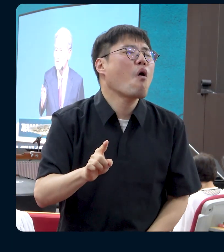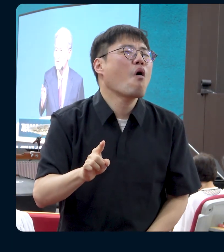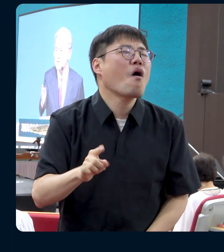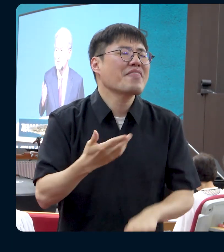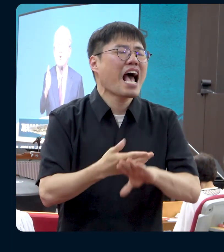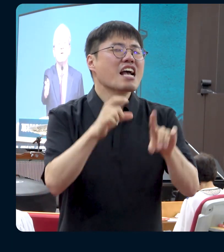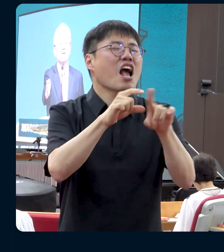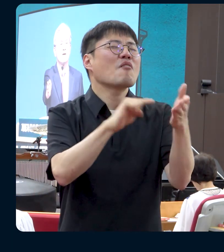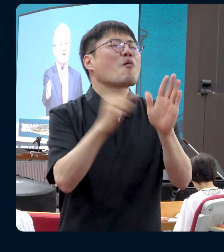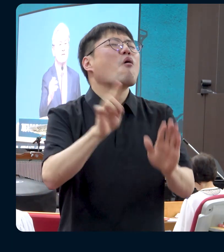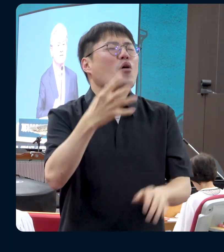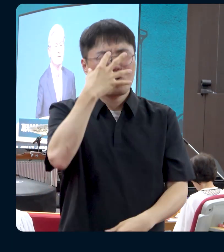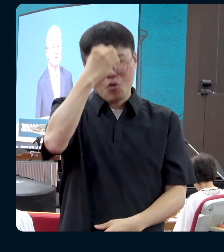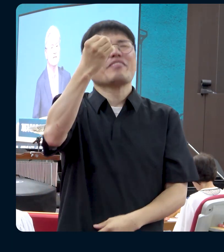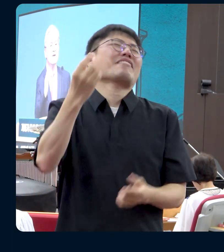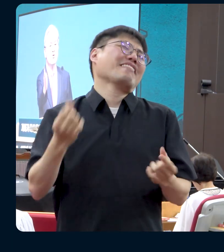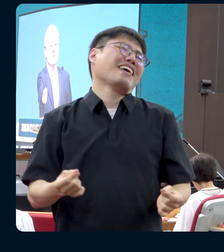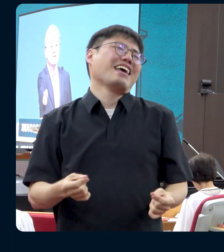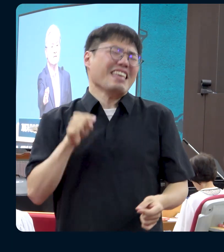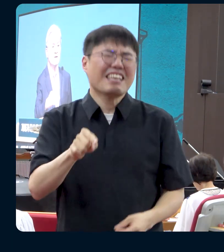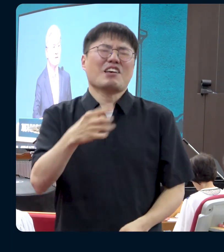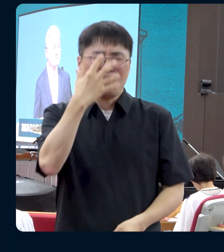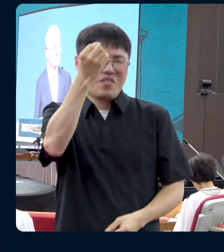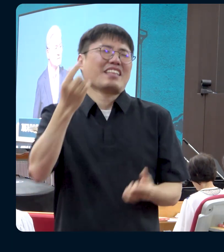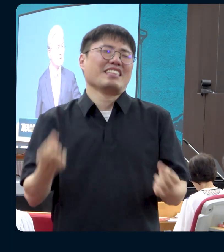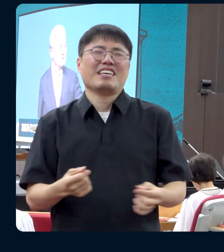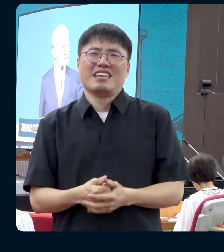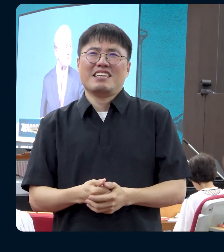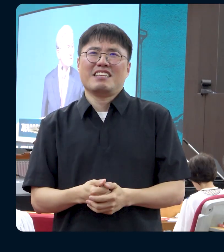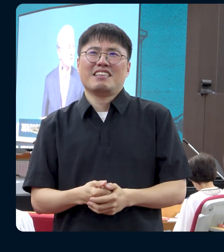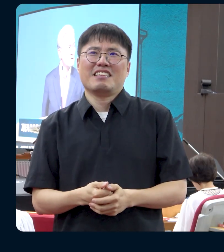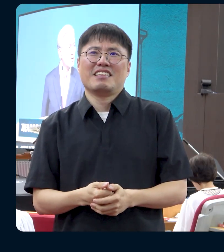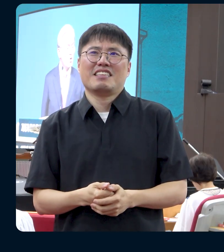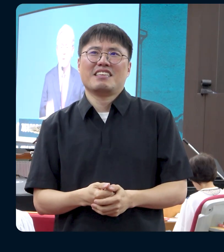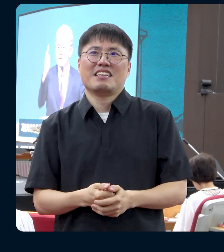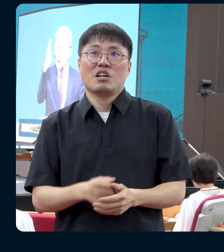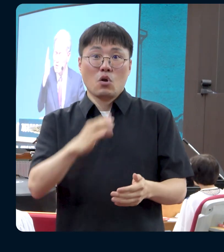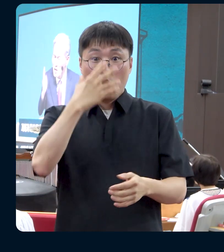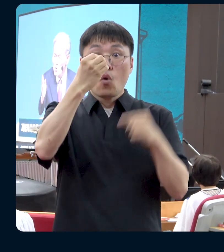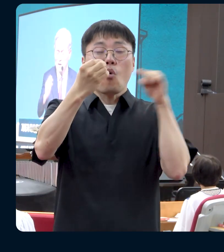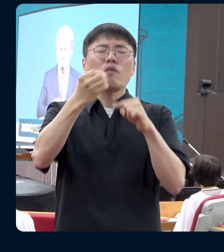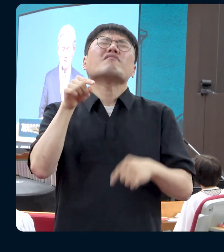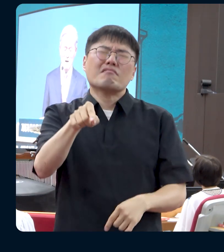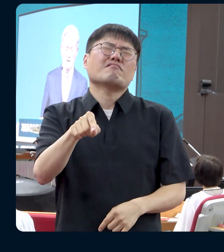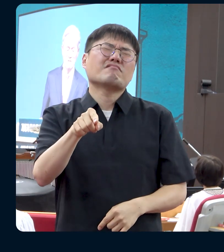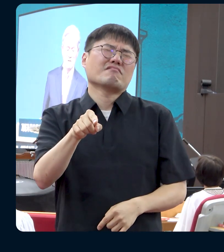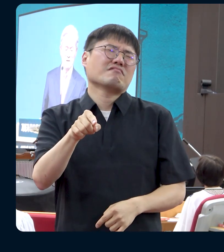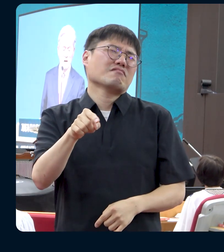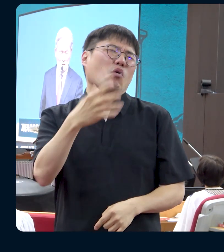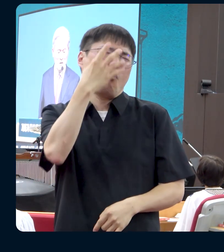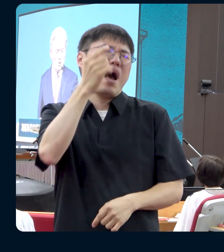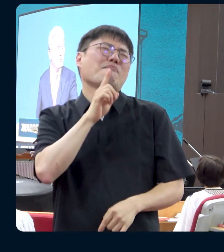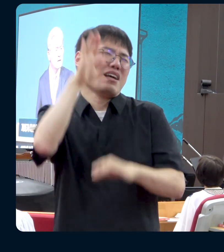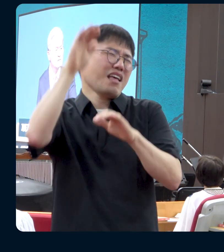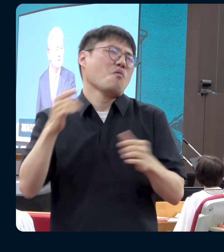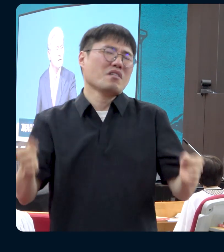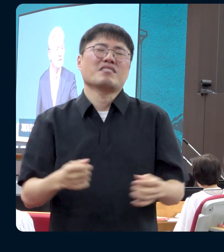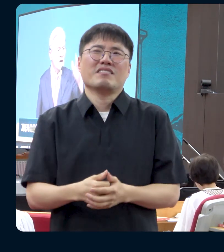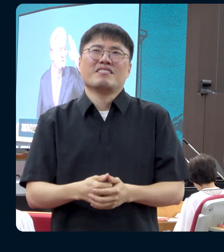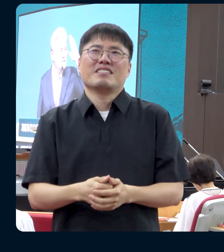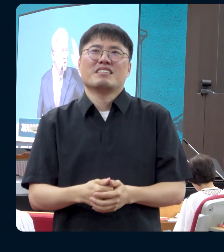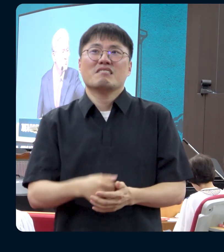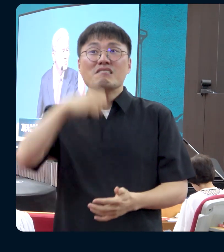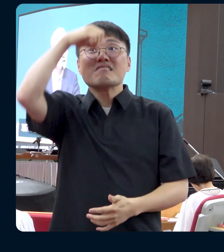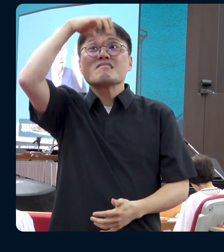그래요? 교만이라고 하는 거예요. 이게 교만인 거예요. 교만은 바로 이게 교만입니다. 그러니까